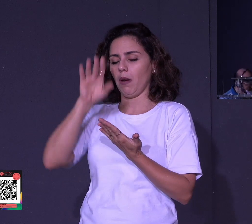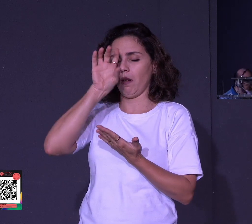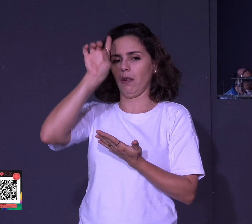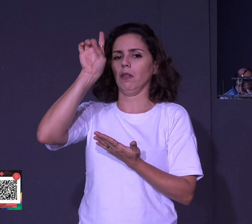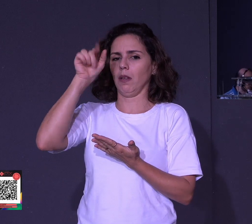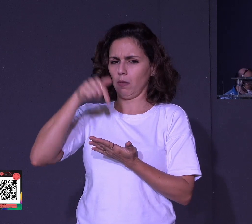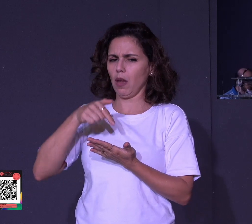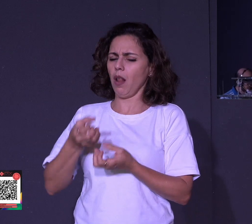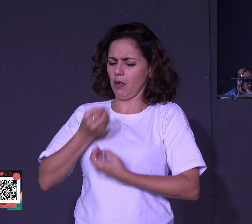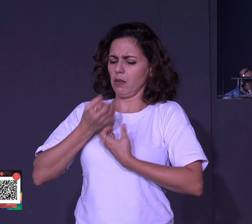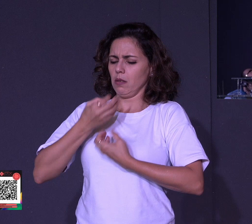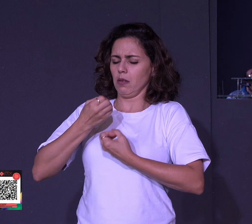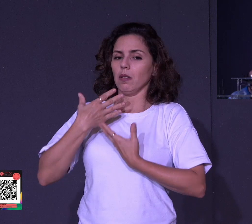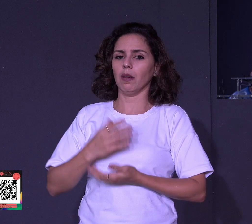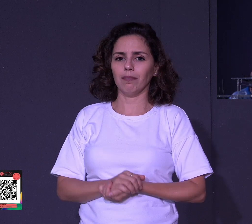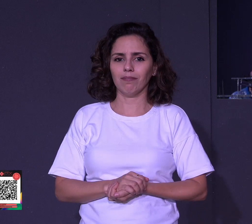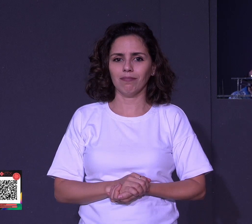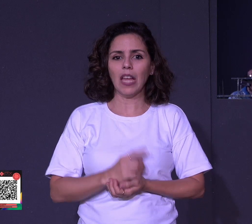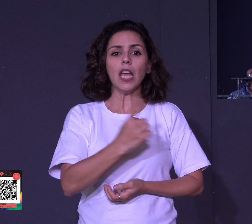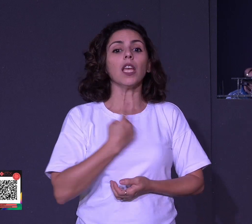Tem ou não tem? Tem, irmão.